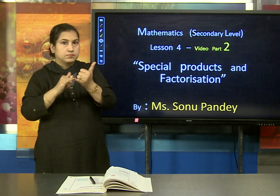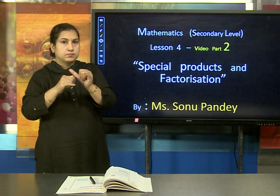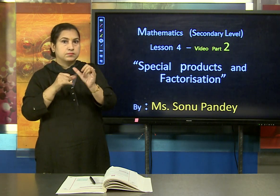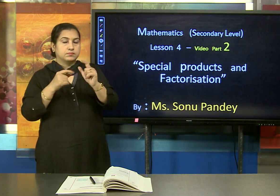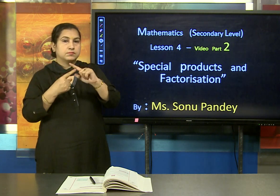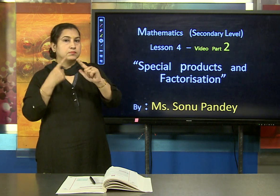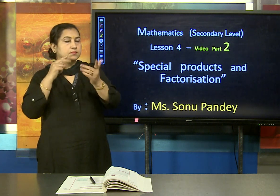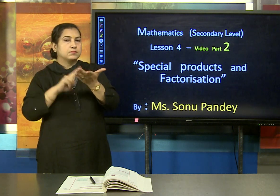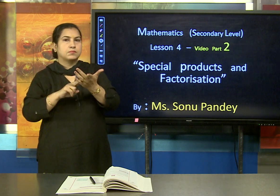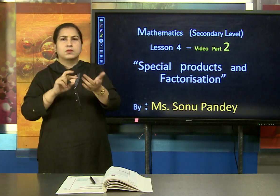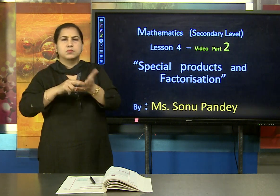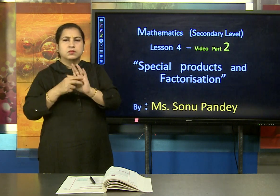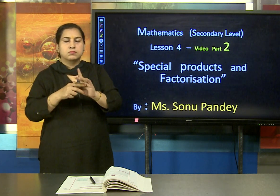वीडियो का